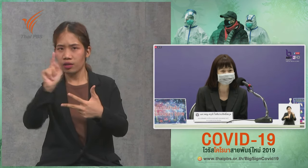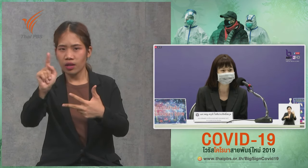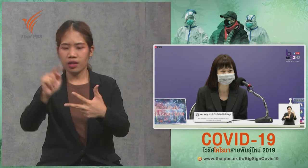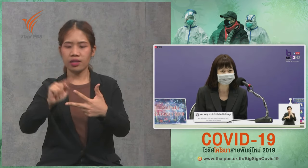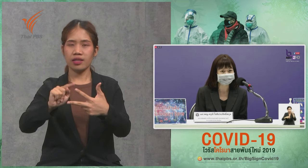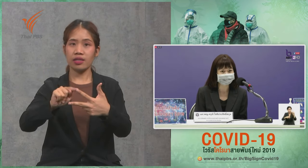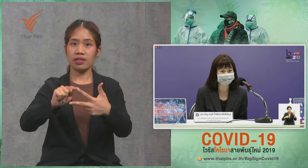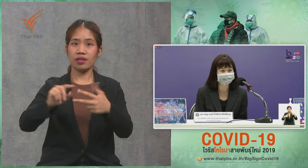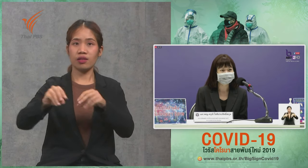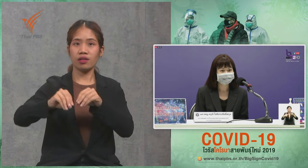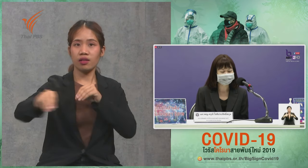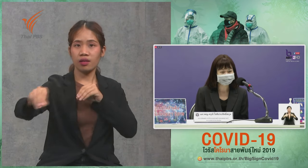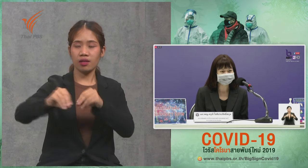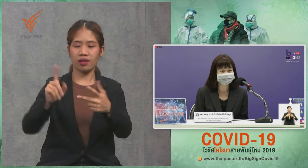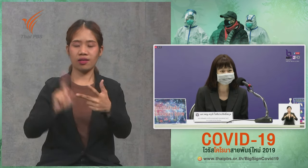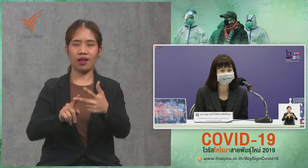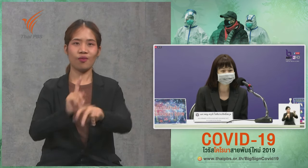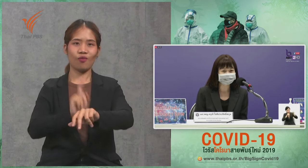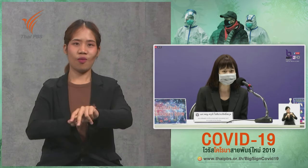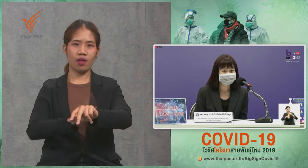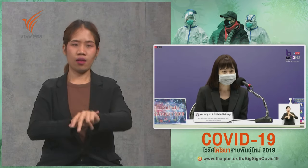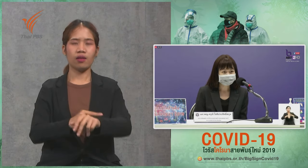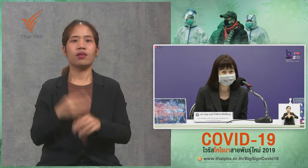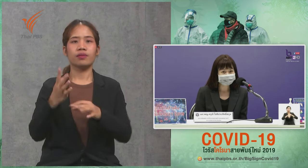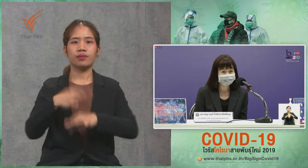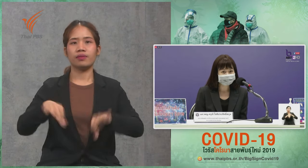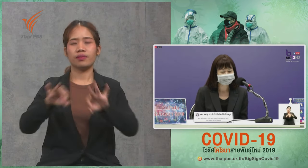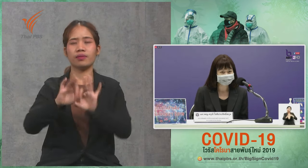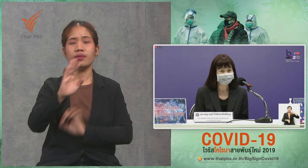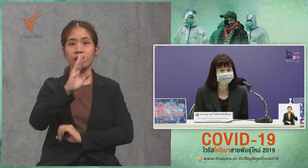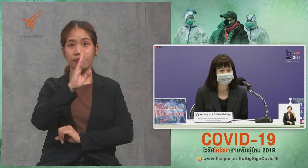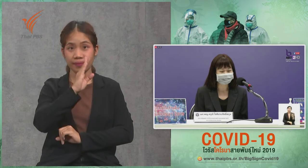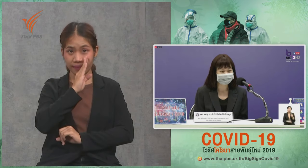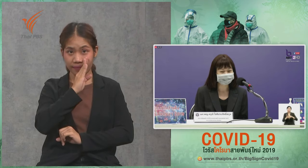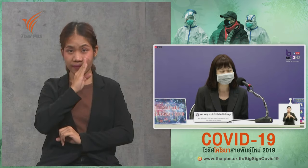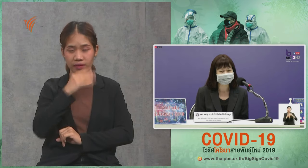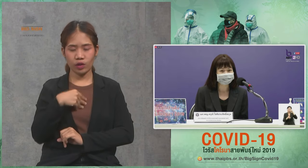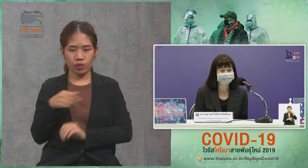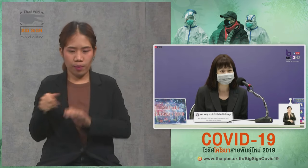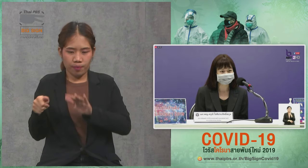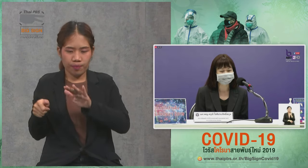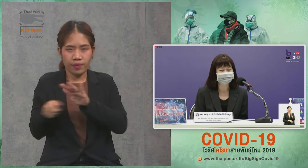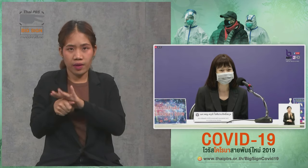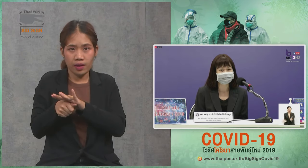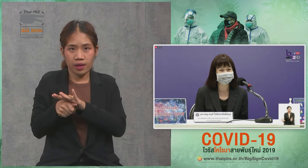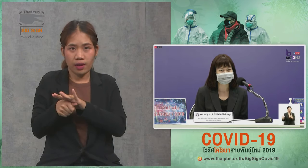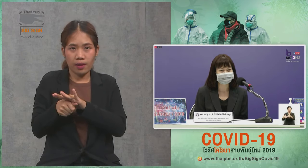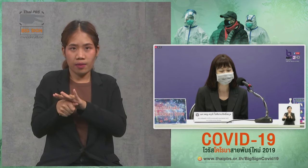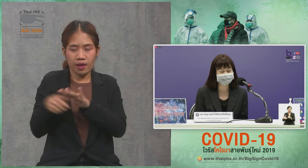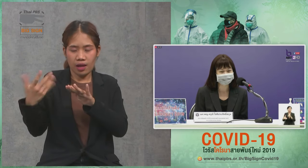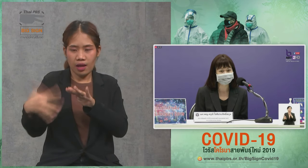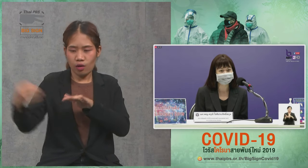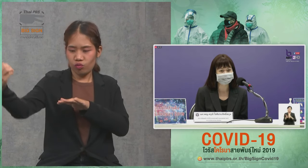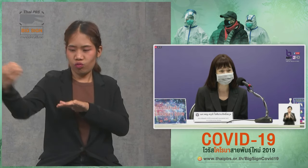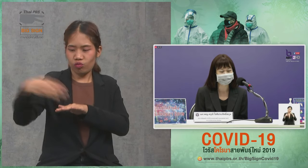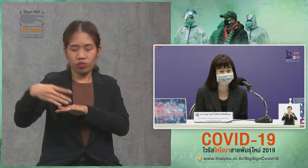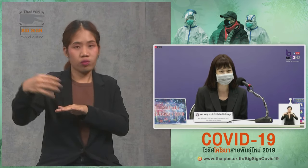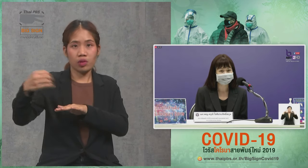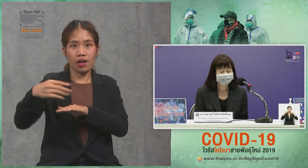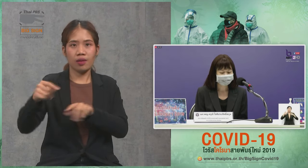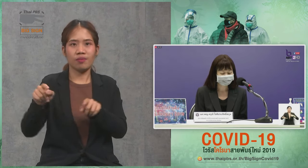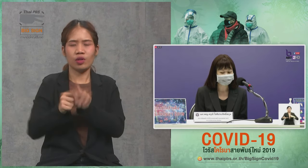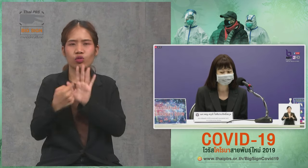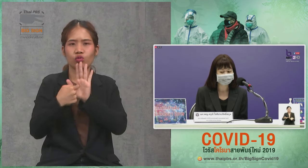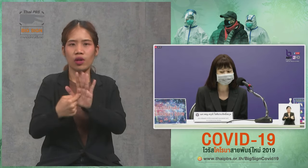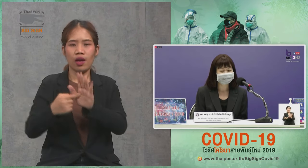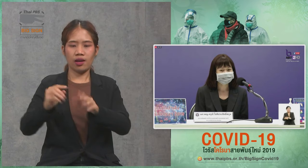ง3ก็คือระยะเวลาแล้วก็ที่สำคัญก็คือถ้าหากว่ามันอยู่ในมุมอับมันไม่สามารถโดนแสงได้อย่างเช่นมันบริเวณรอยพับเนี่